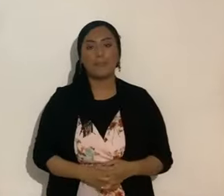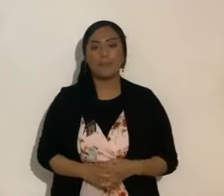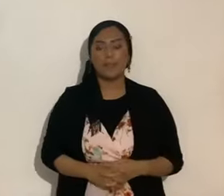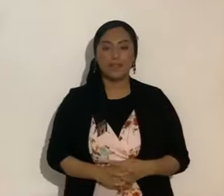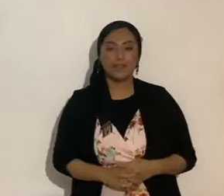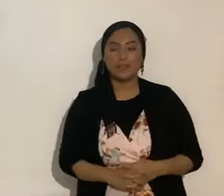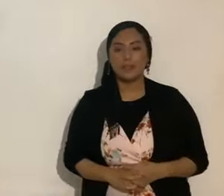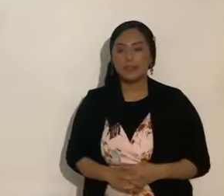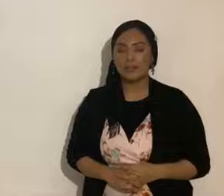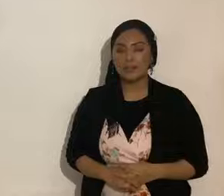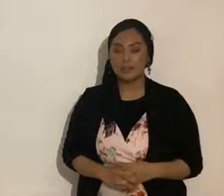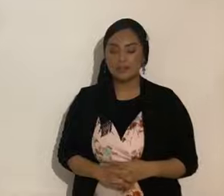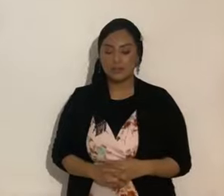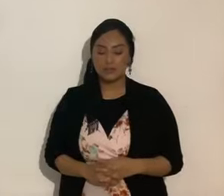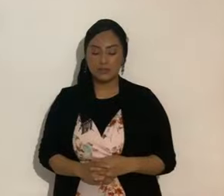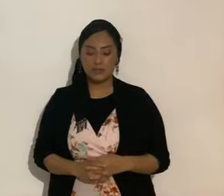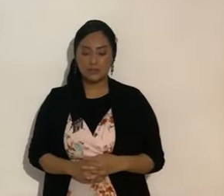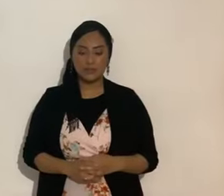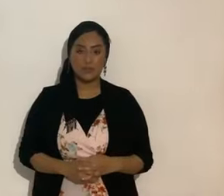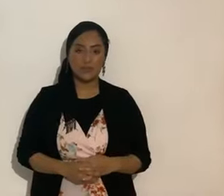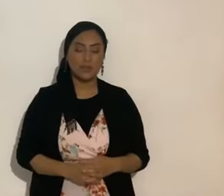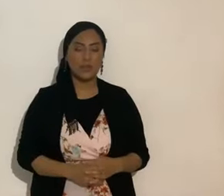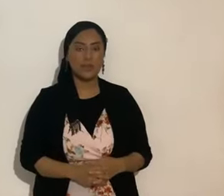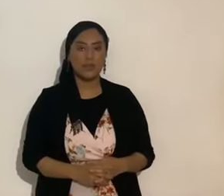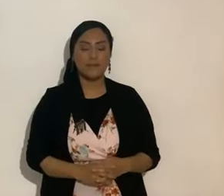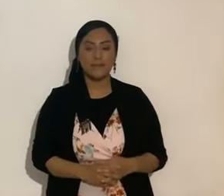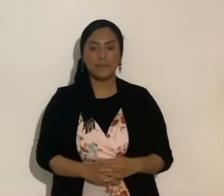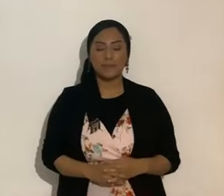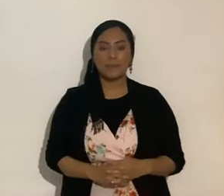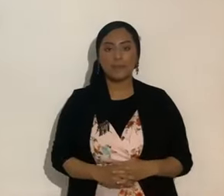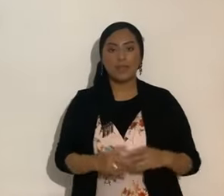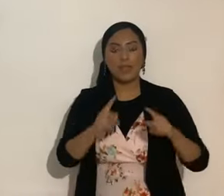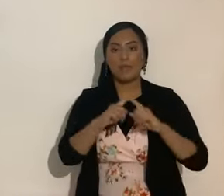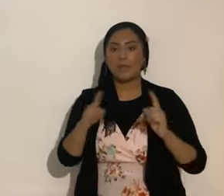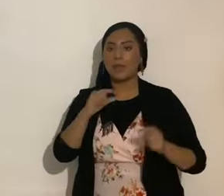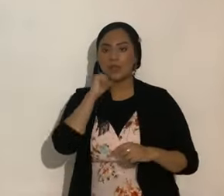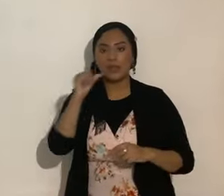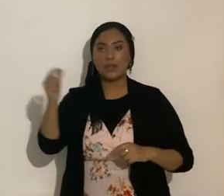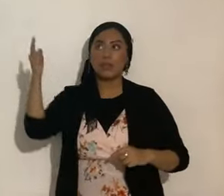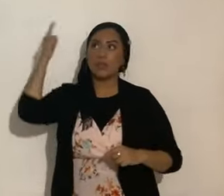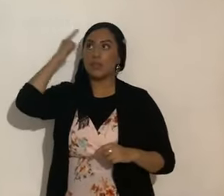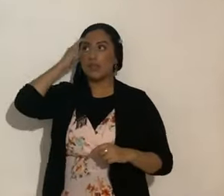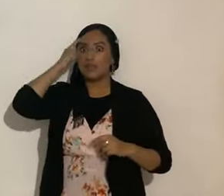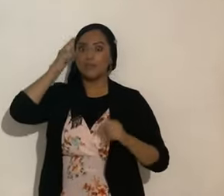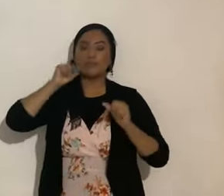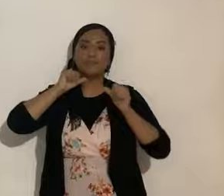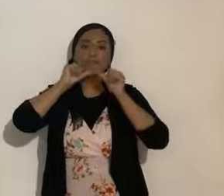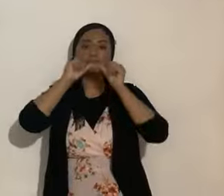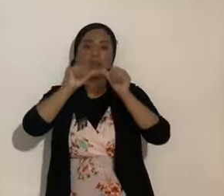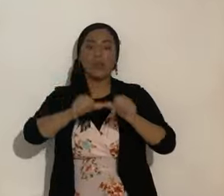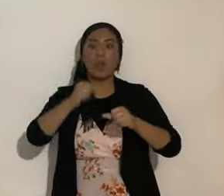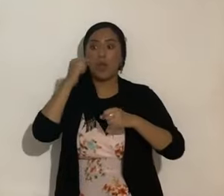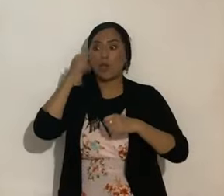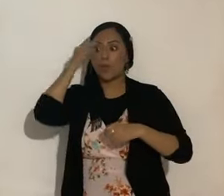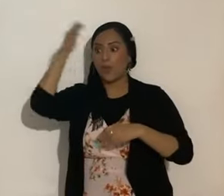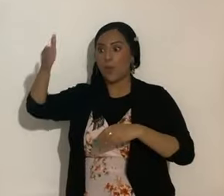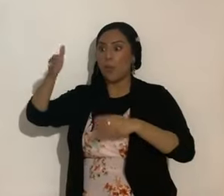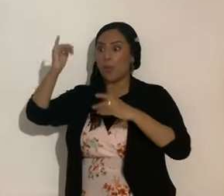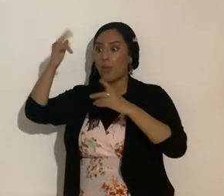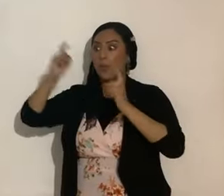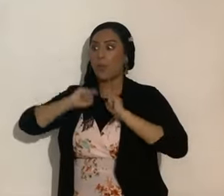parafraseé, sobre muchas naciones te pondré. Eso es otra cosa, pero no estar pensando en qué recompensa nos